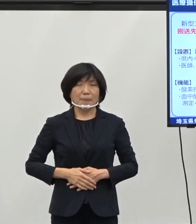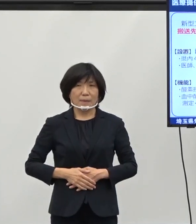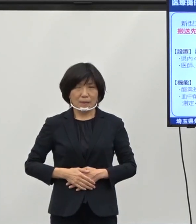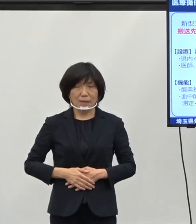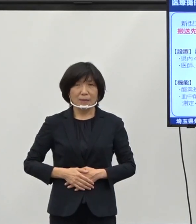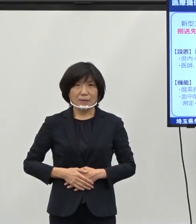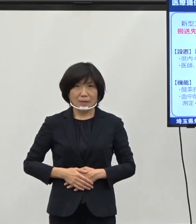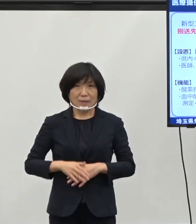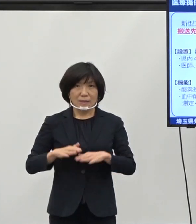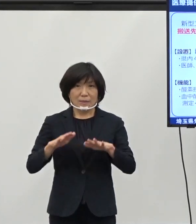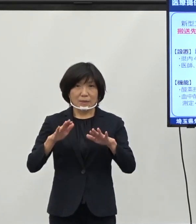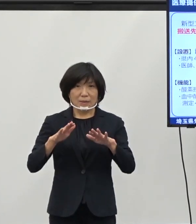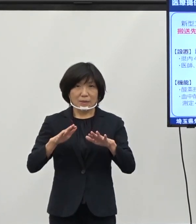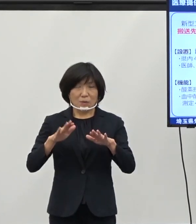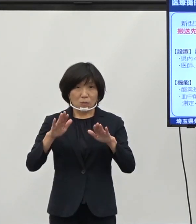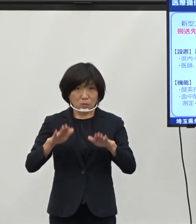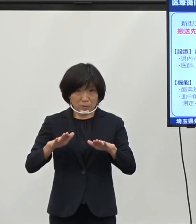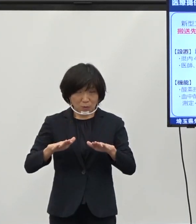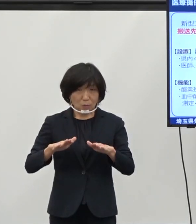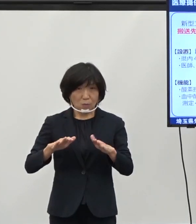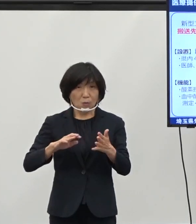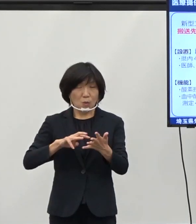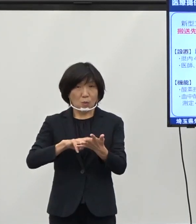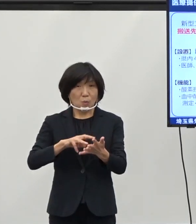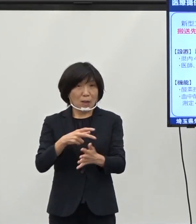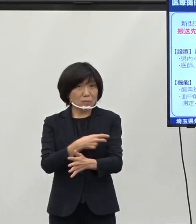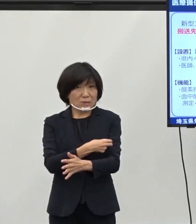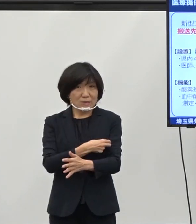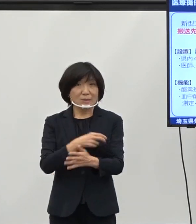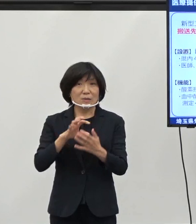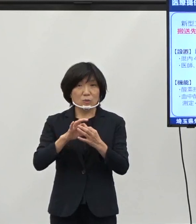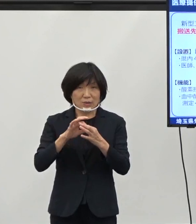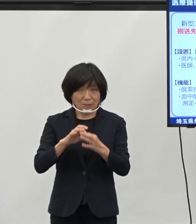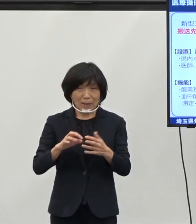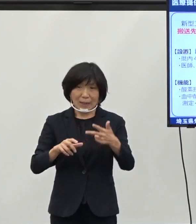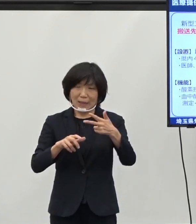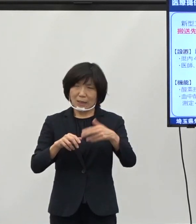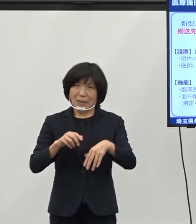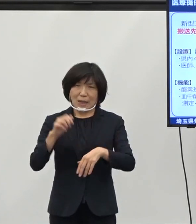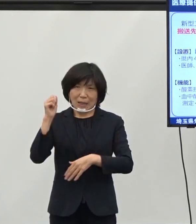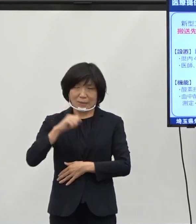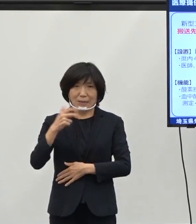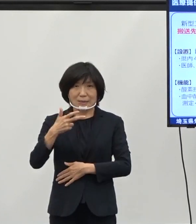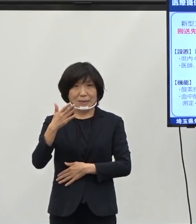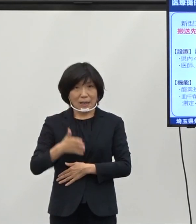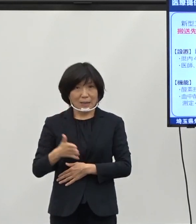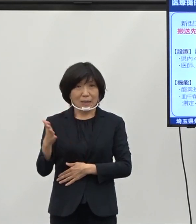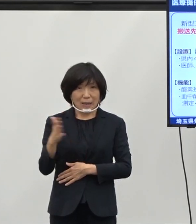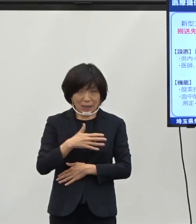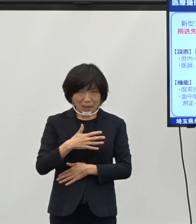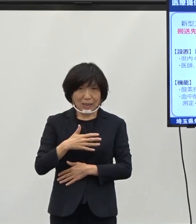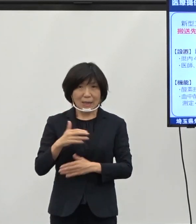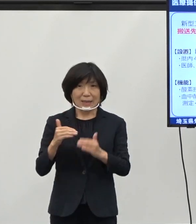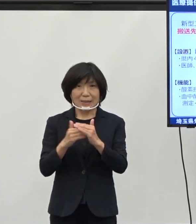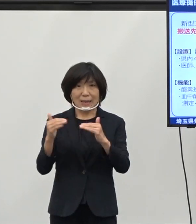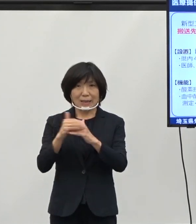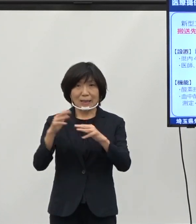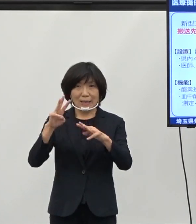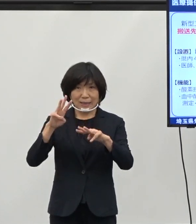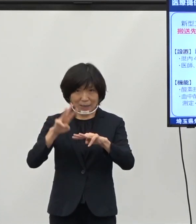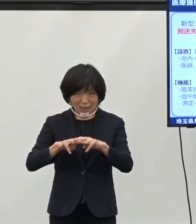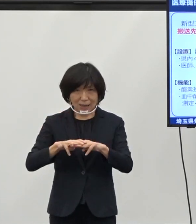けちょっと説明させてください。実はこの件については今朝7時半過ぎですかに武田薬品の担当者の方